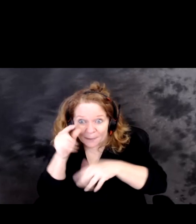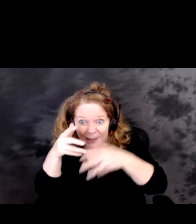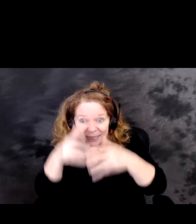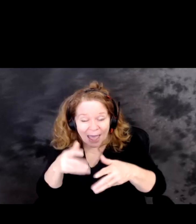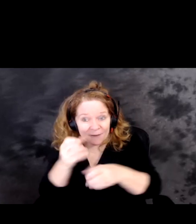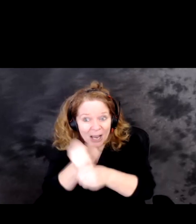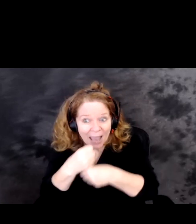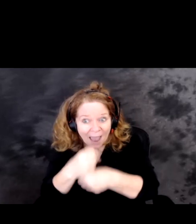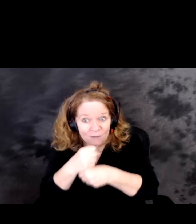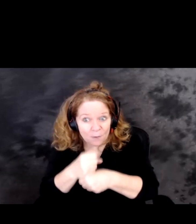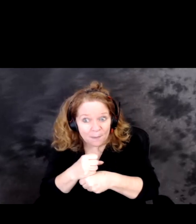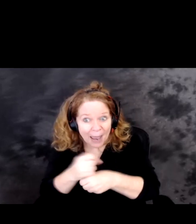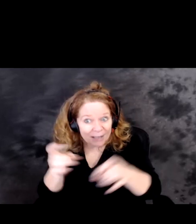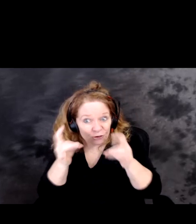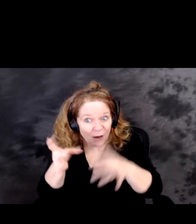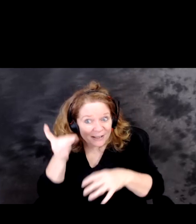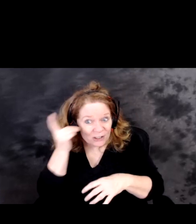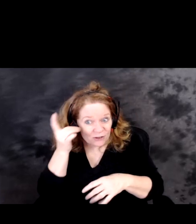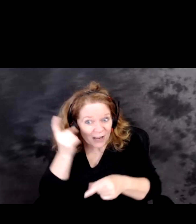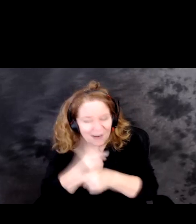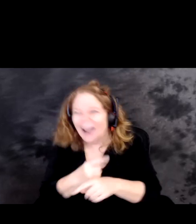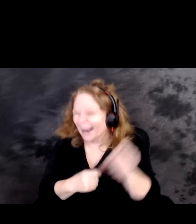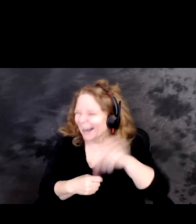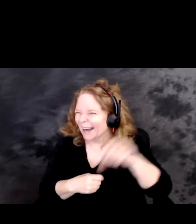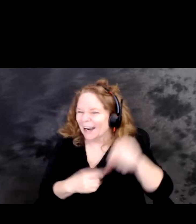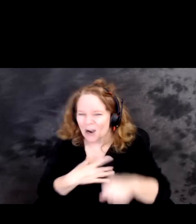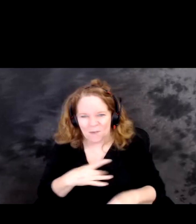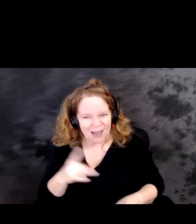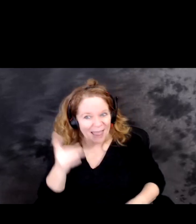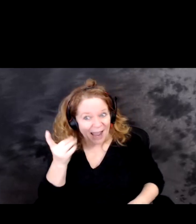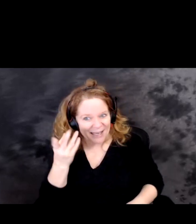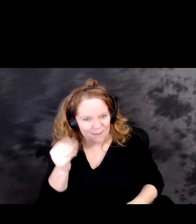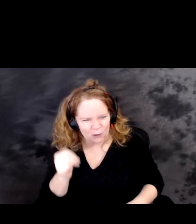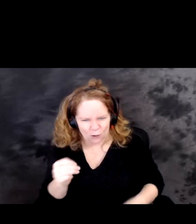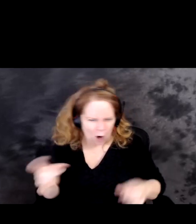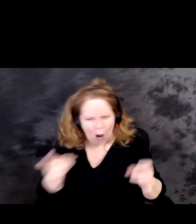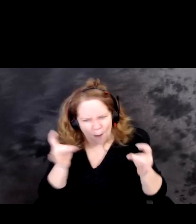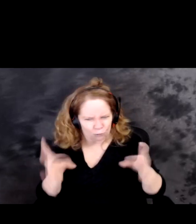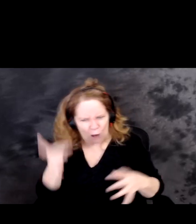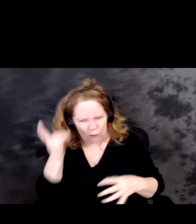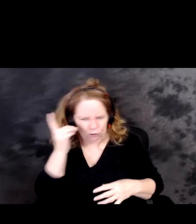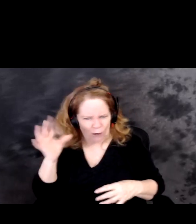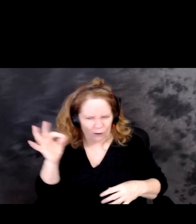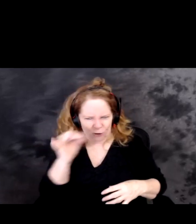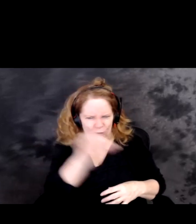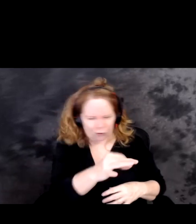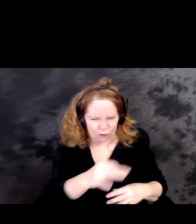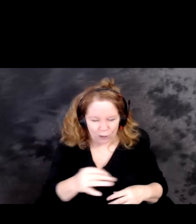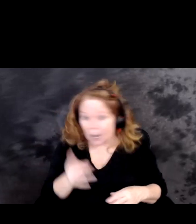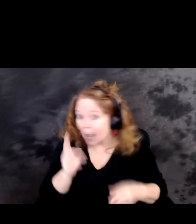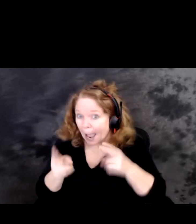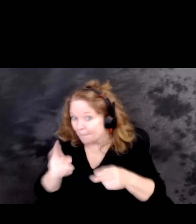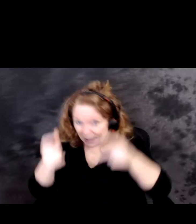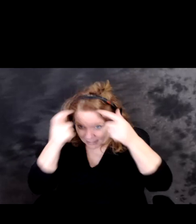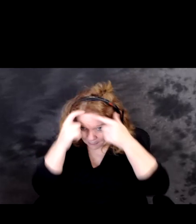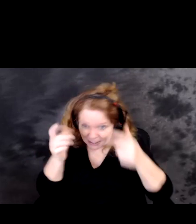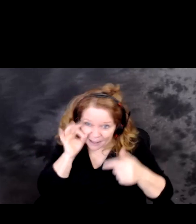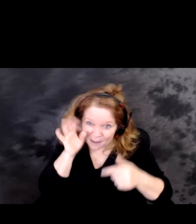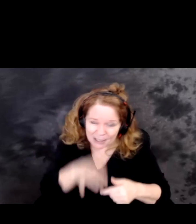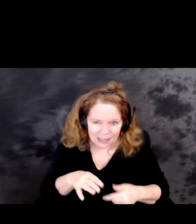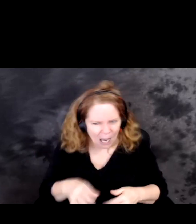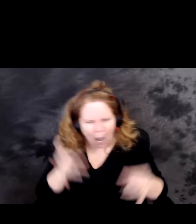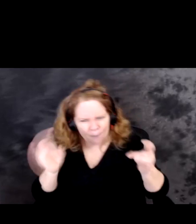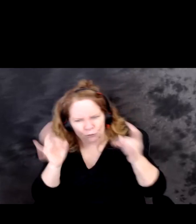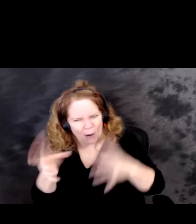de tiempo. Vamos a hacer a Drastic Drake. Yo soy Drastic Drake, la libélula. Hola.